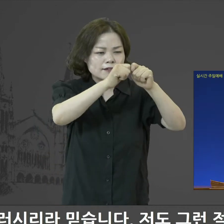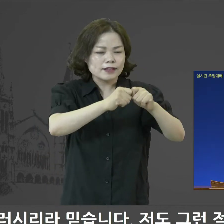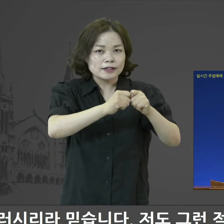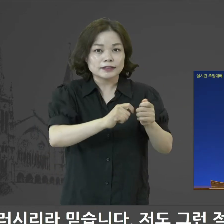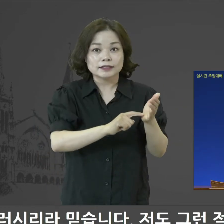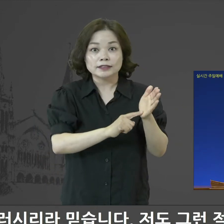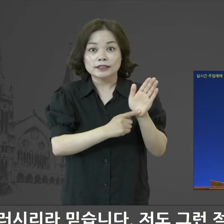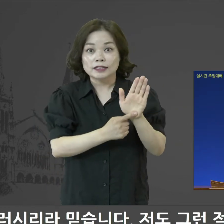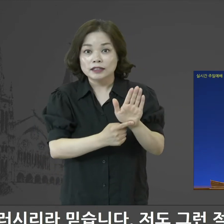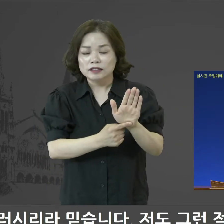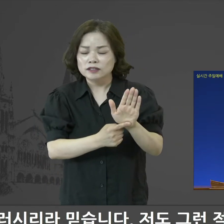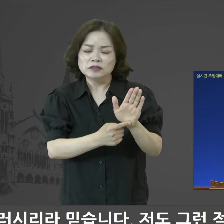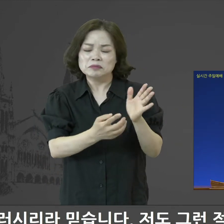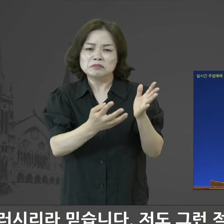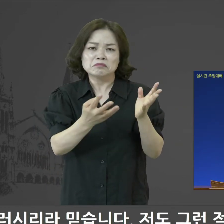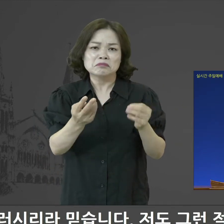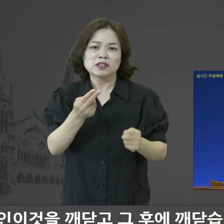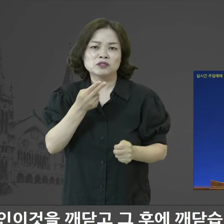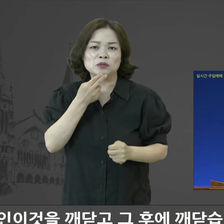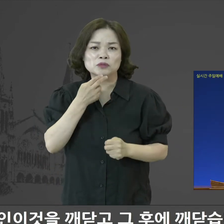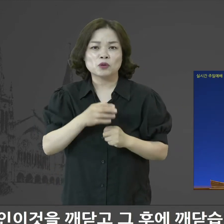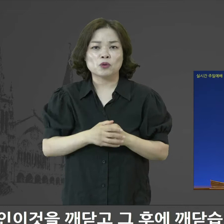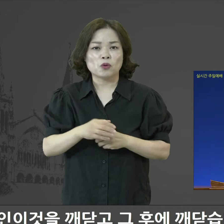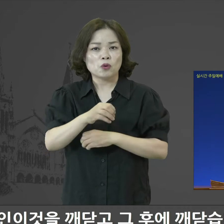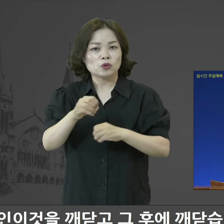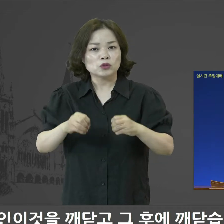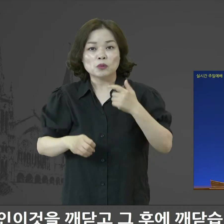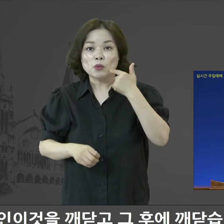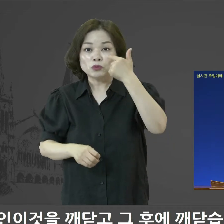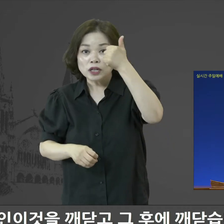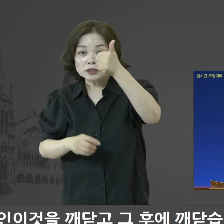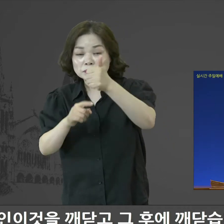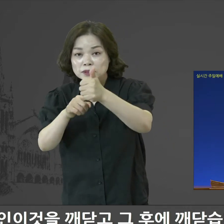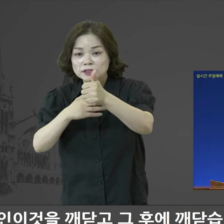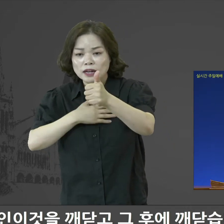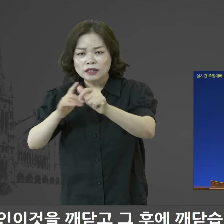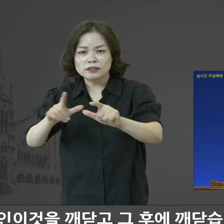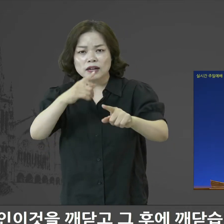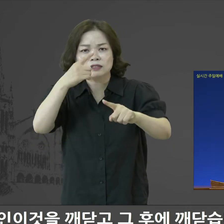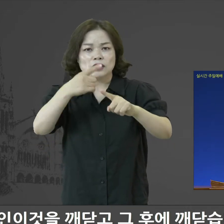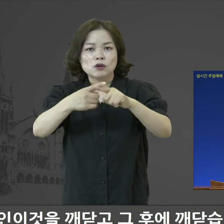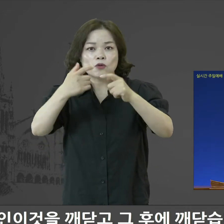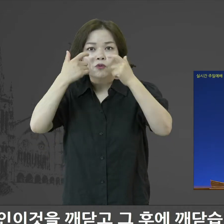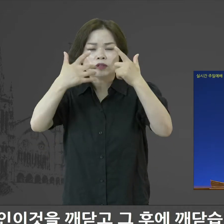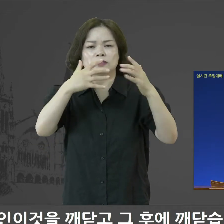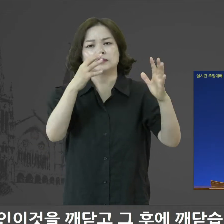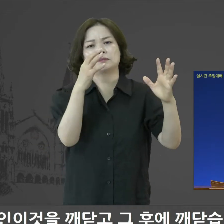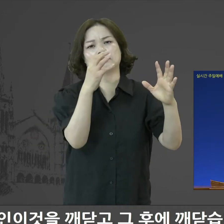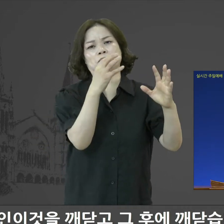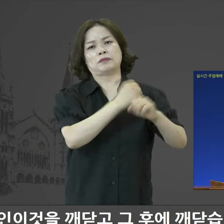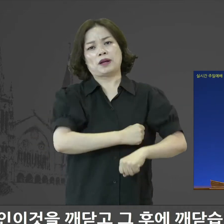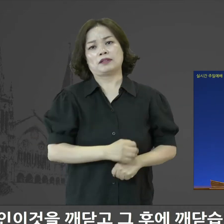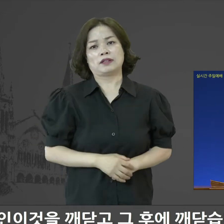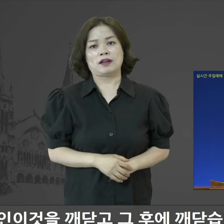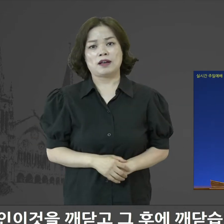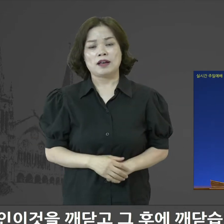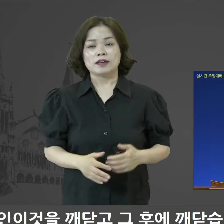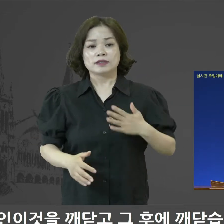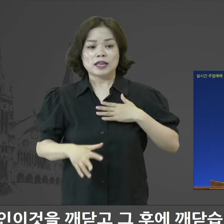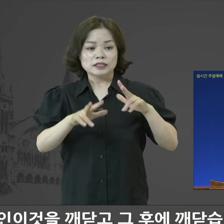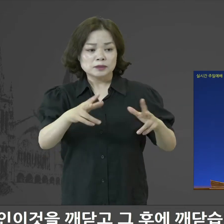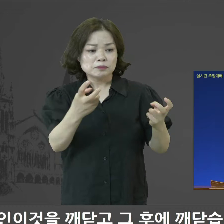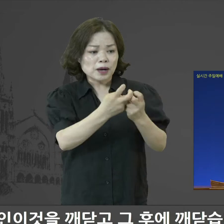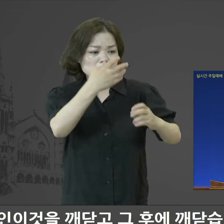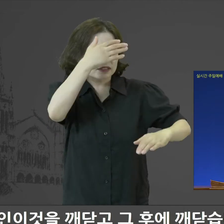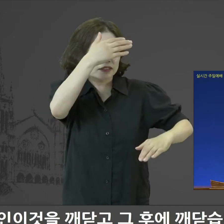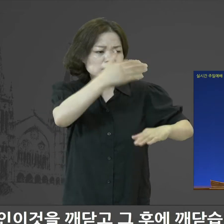드러나는 경험은 그다지 많지 않습니다. 오히려 저는 내가 이렇게 살다가는 확실히 망하겠다, 내가 지금